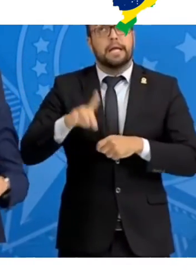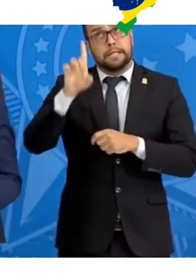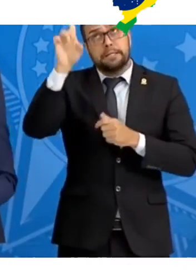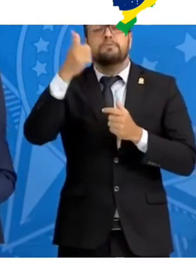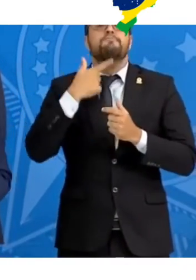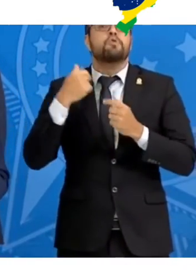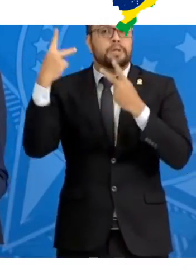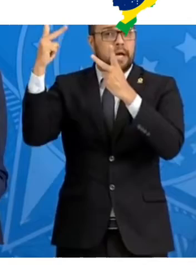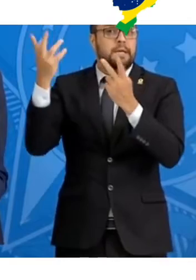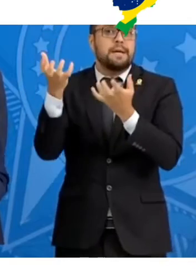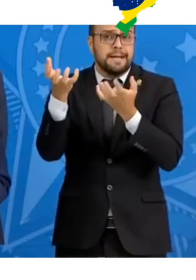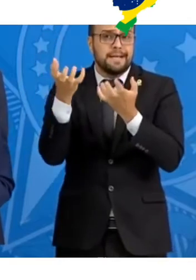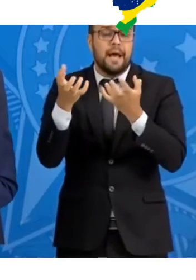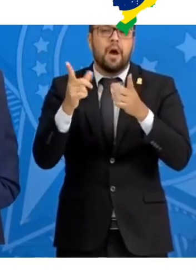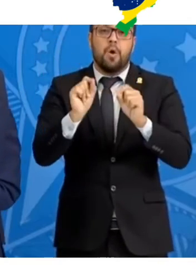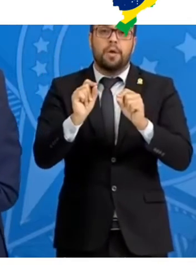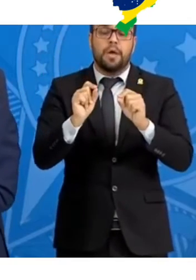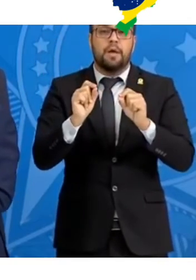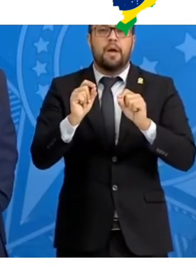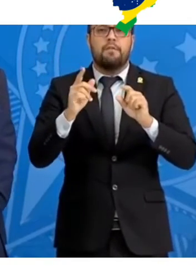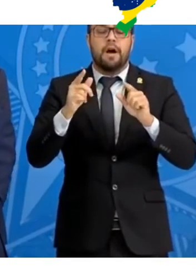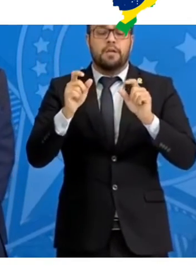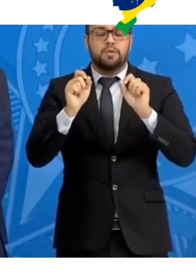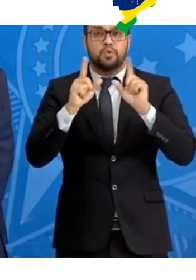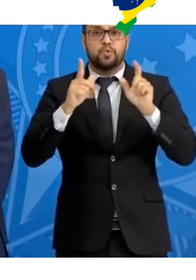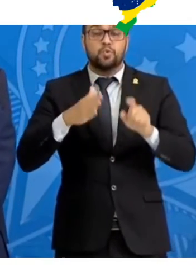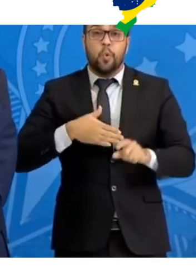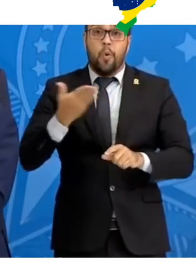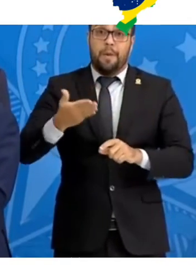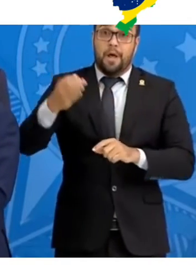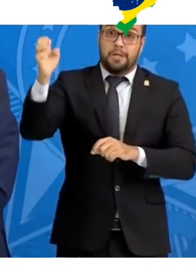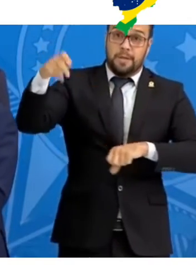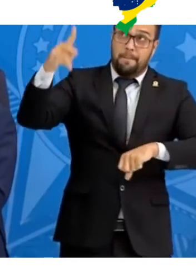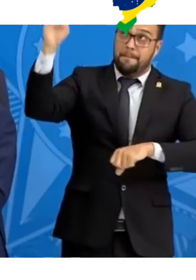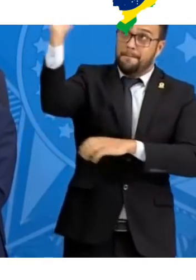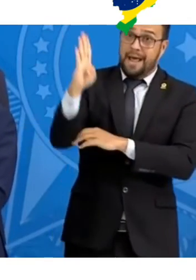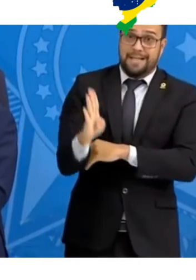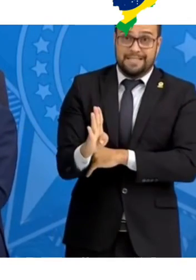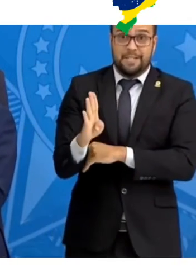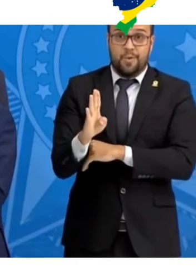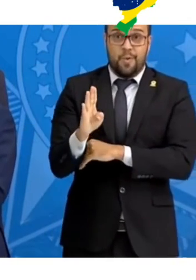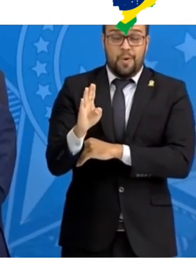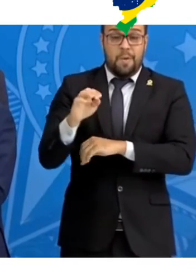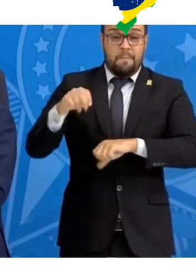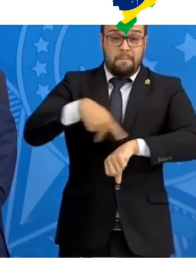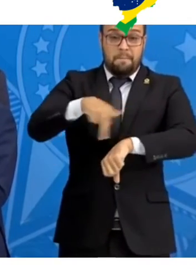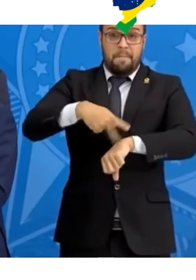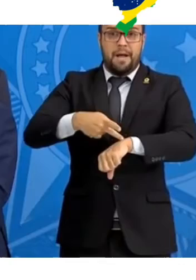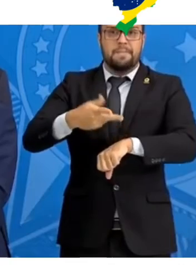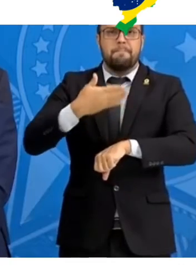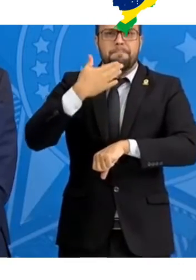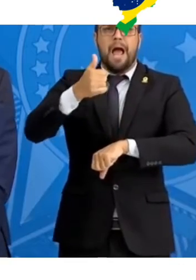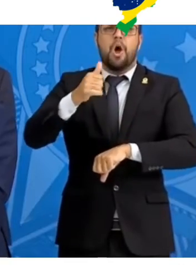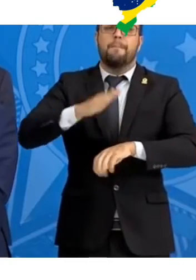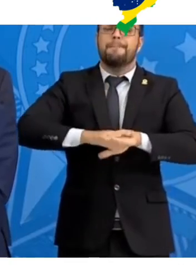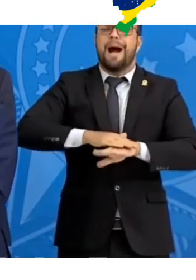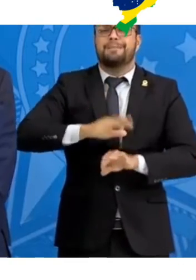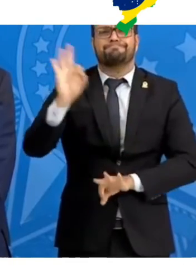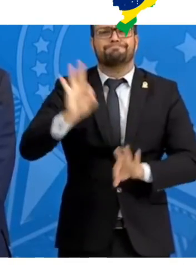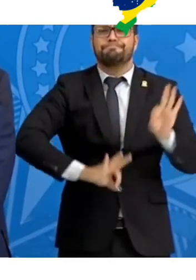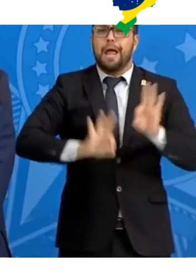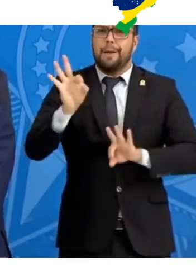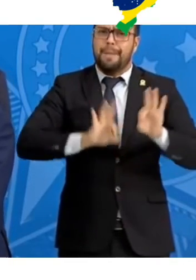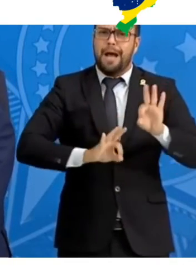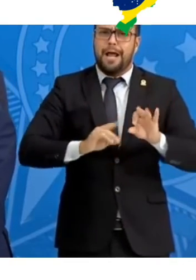querer, vai surpreender a todos, com o Brasil sendo o país ocidental que melhor se preparou, que melhor